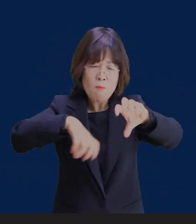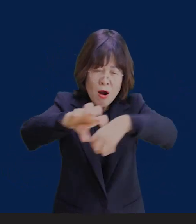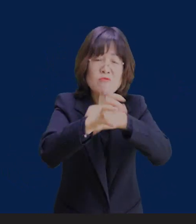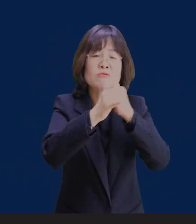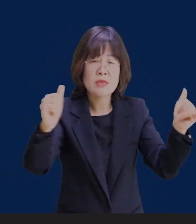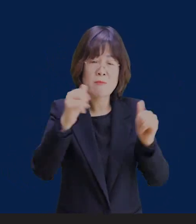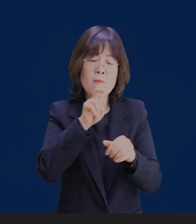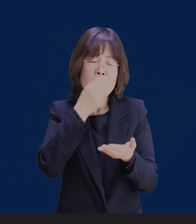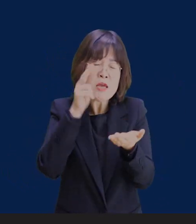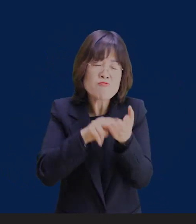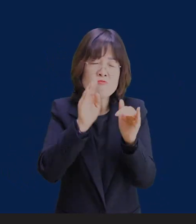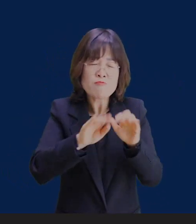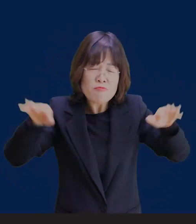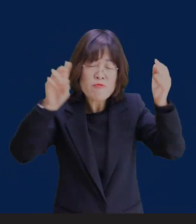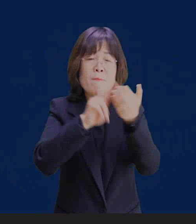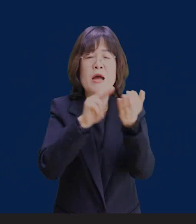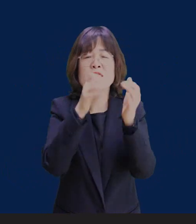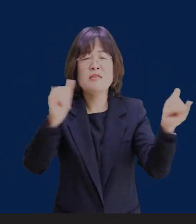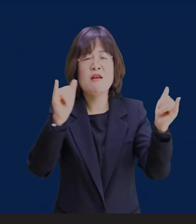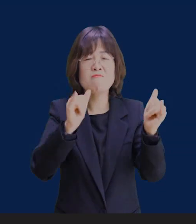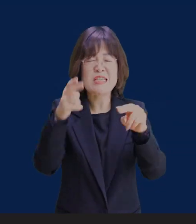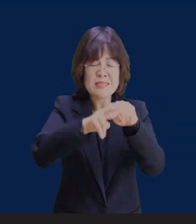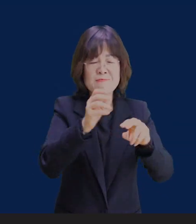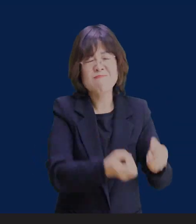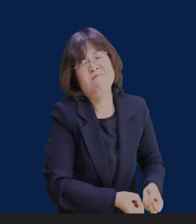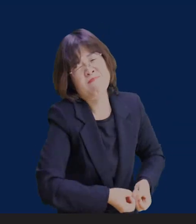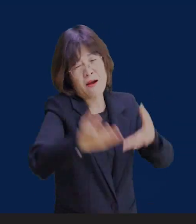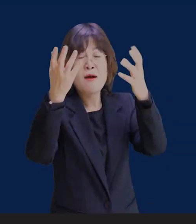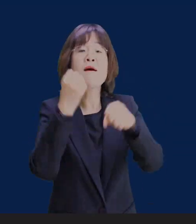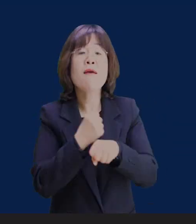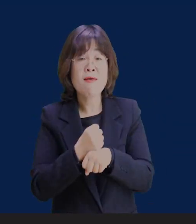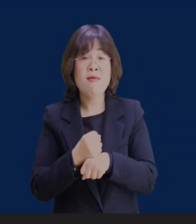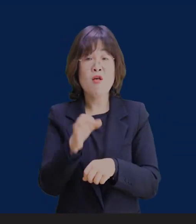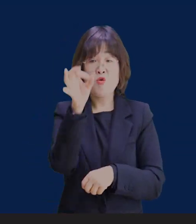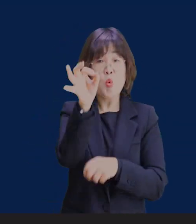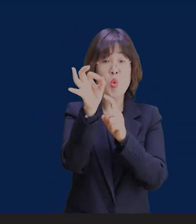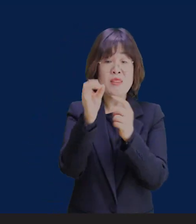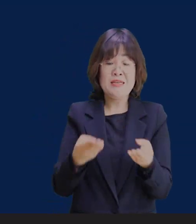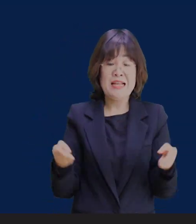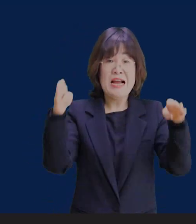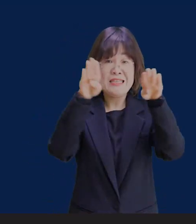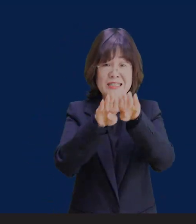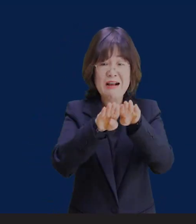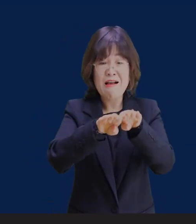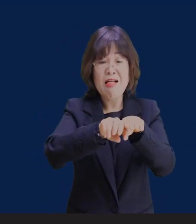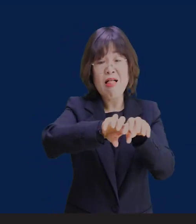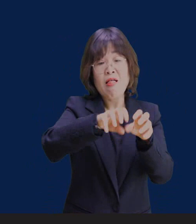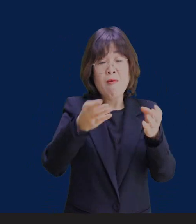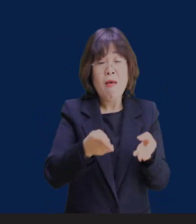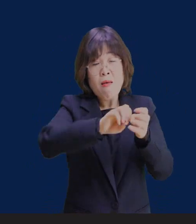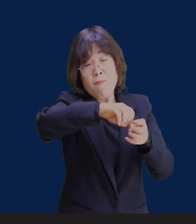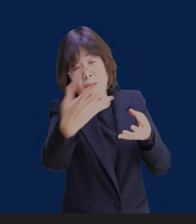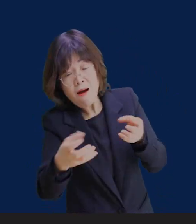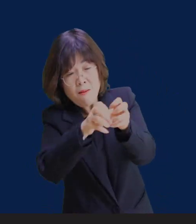파는 이들의 의자를 둘러 엎어버렸던 것입니다. 여러분, 돈 상자가 뒤집혀져서 동전이